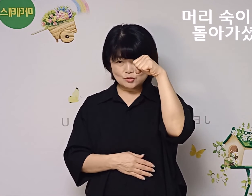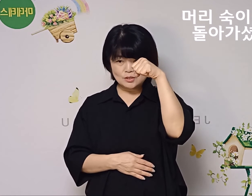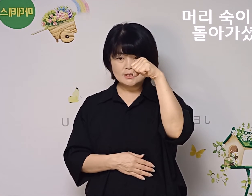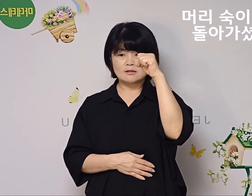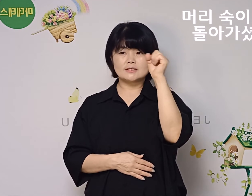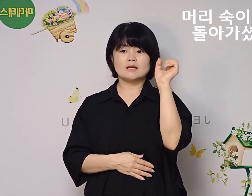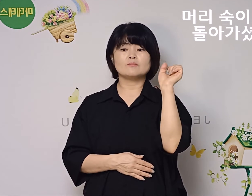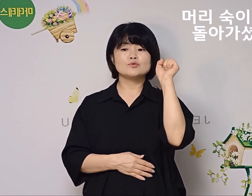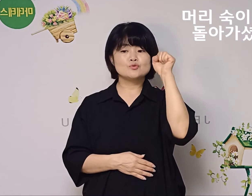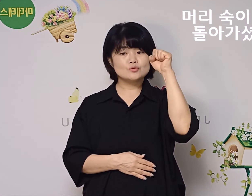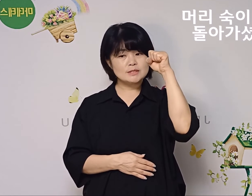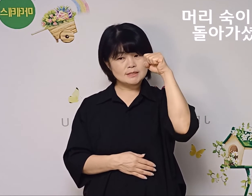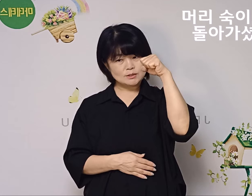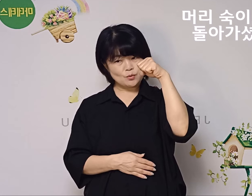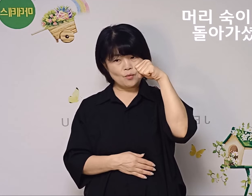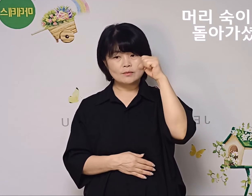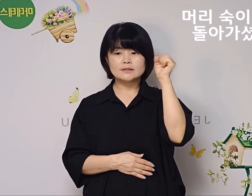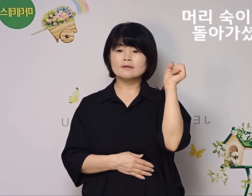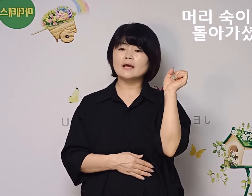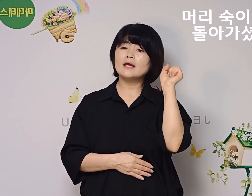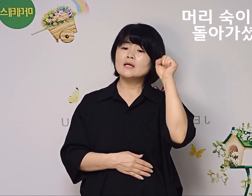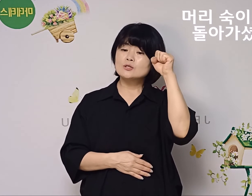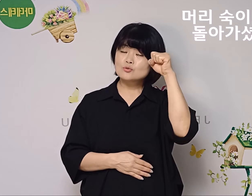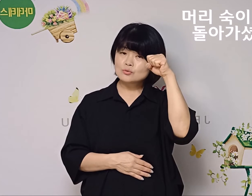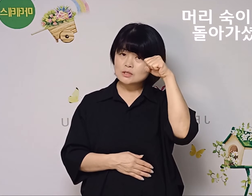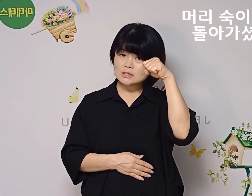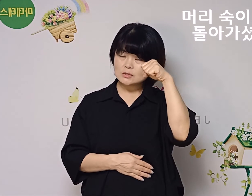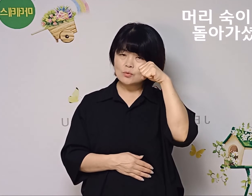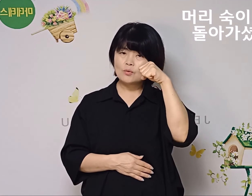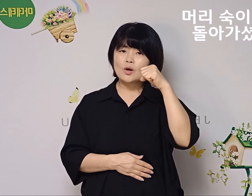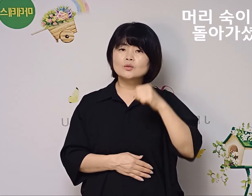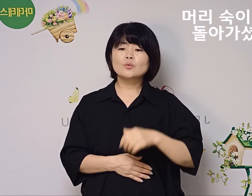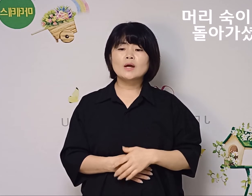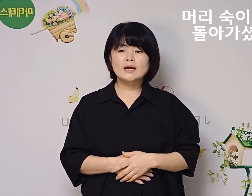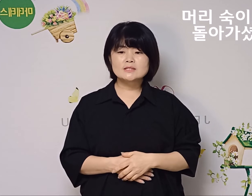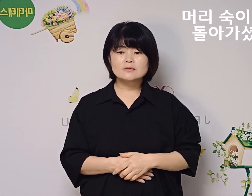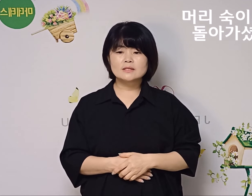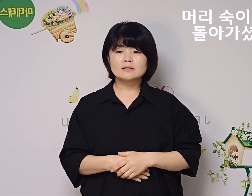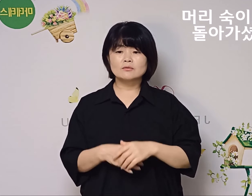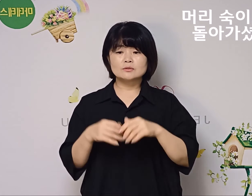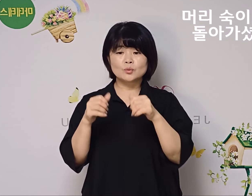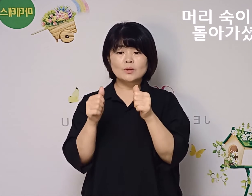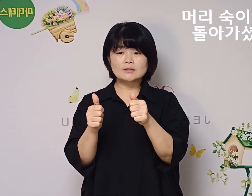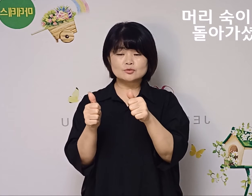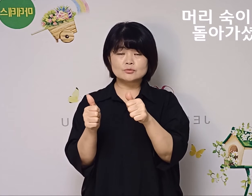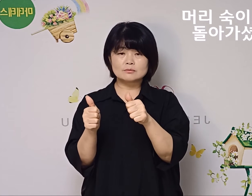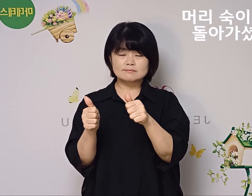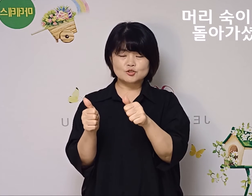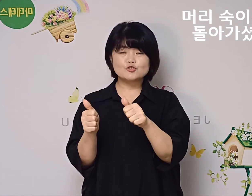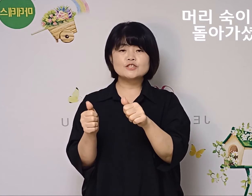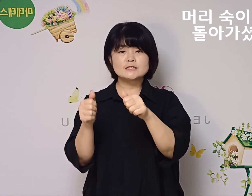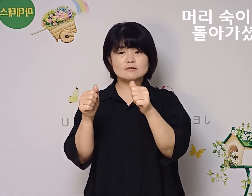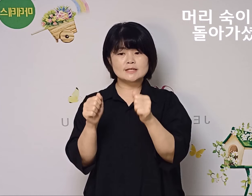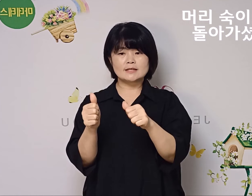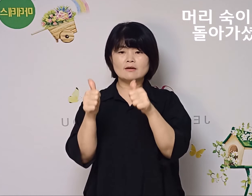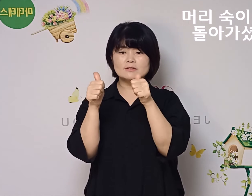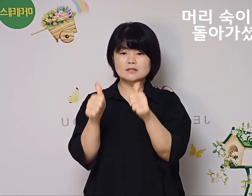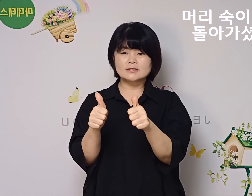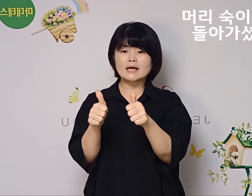숙이는 것처럼 숙이시고 이렇게 숙이시고 돌아가셨다는 거는 죽으신 거잖아요. 그래서 이렇게